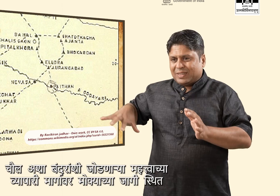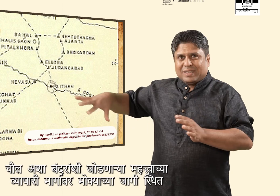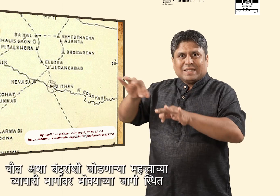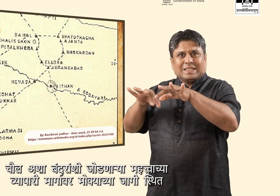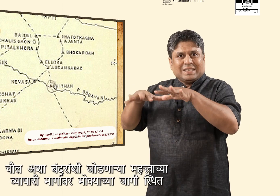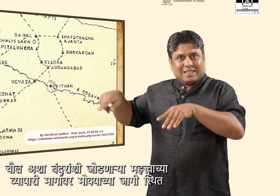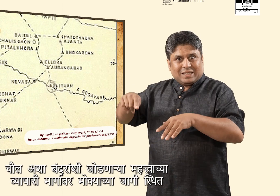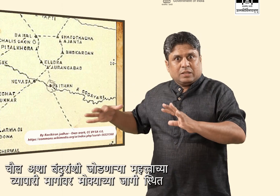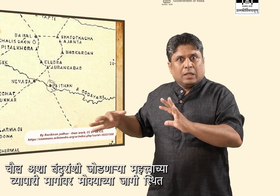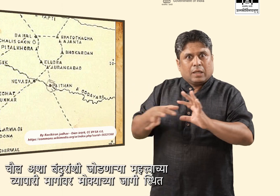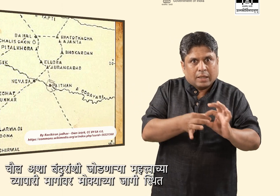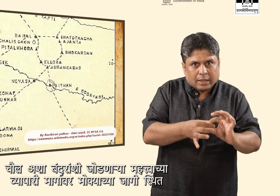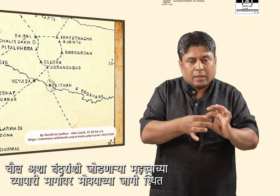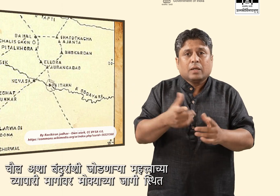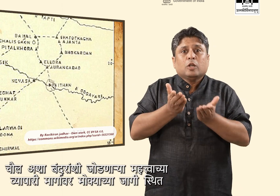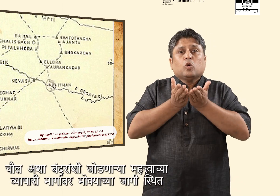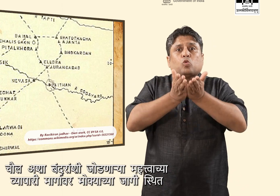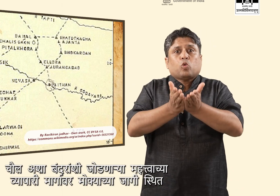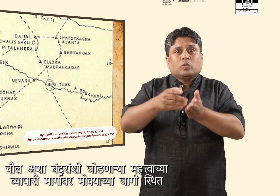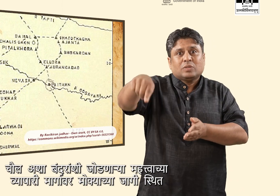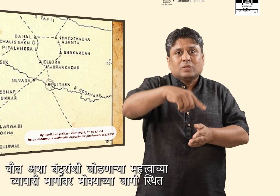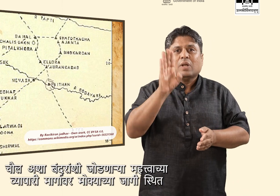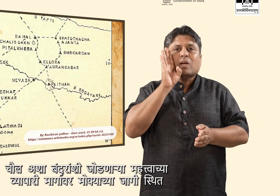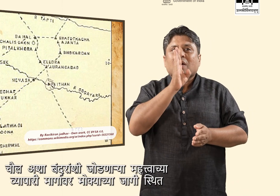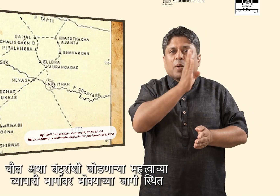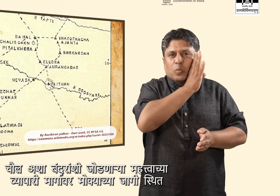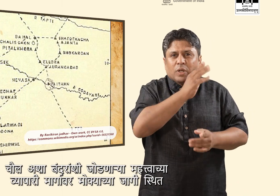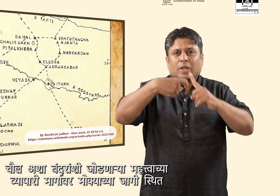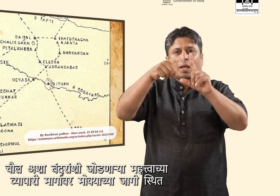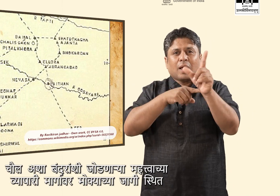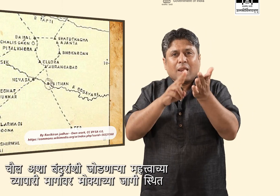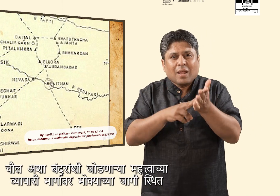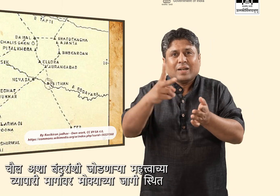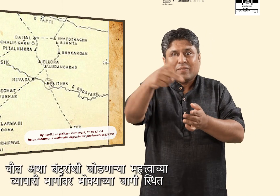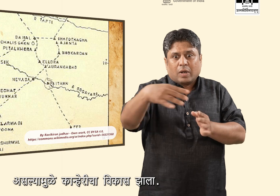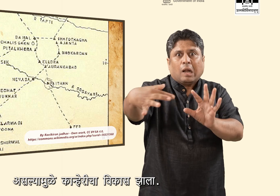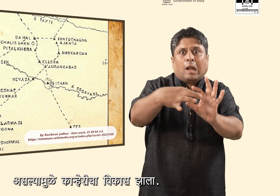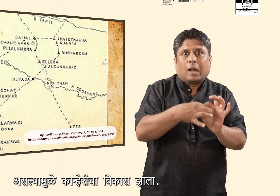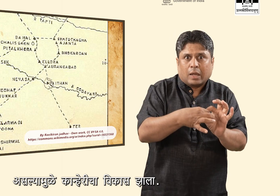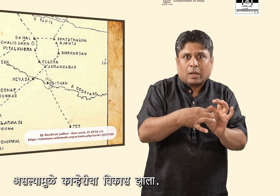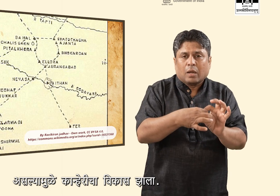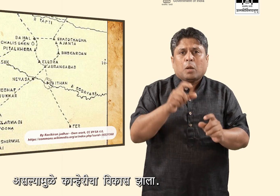चौल अशा बंदरांशी जोडणाऱ्या महत्त्वाच्या व्यापारी मार्गावर मोक्याच्या जागी स्थित असल्यामुळे कान्हेरीचा विकास